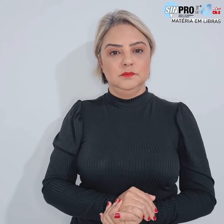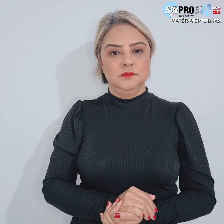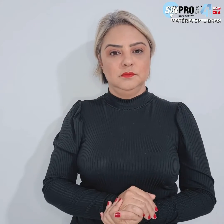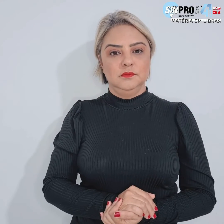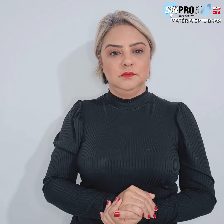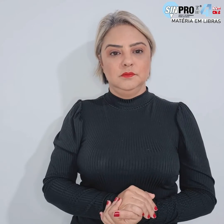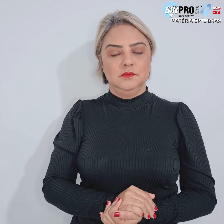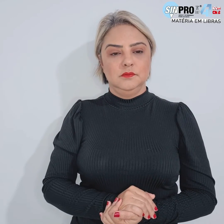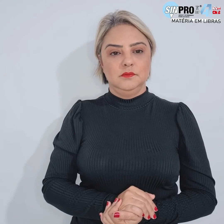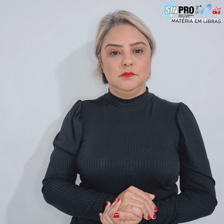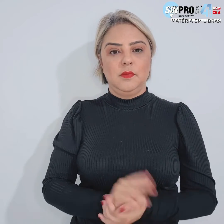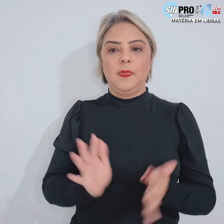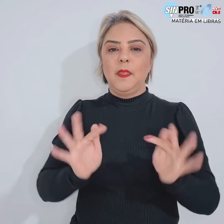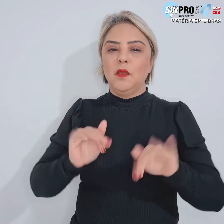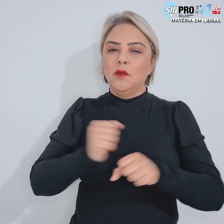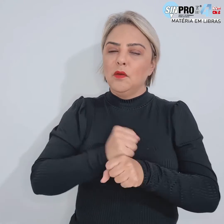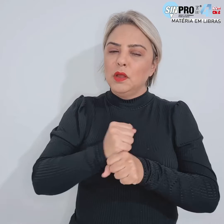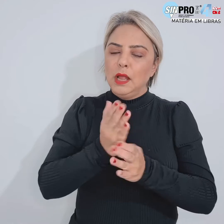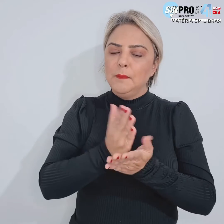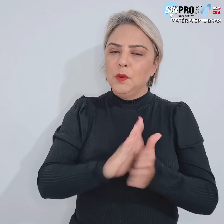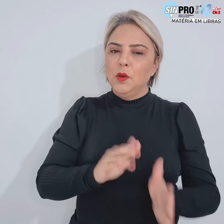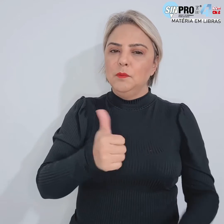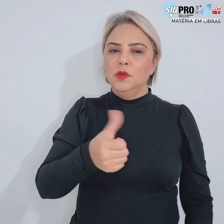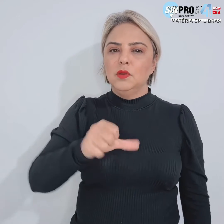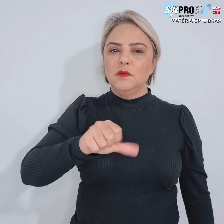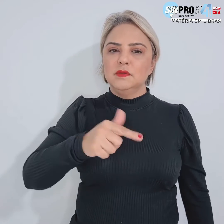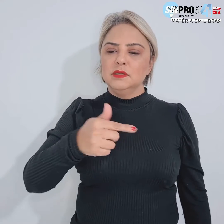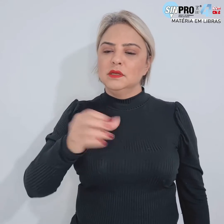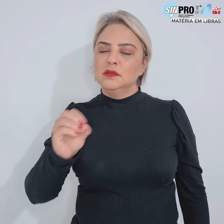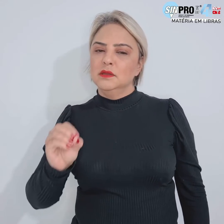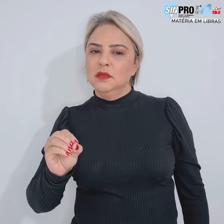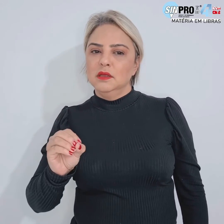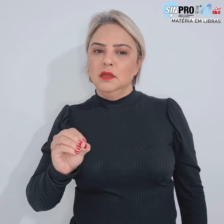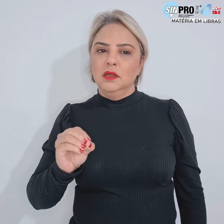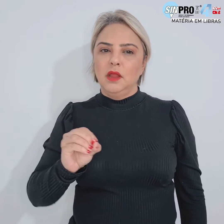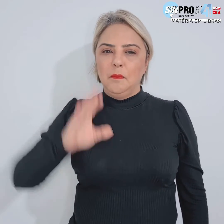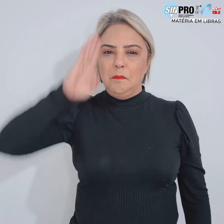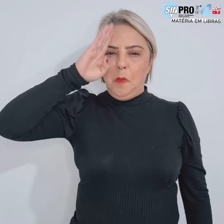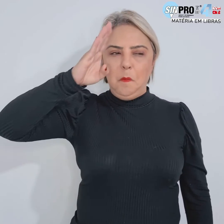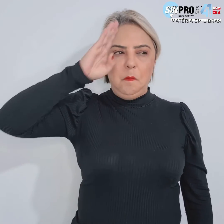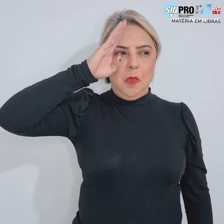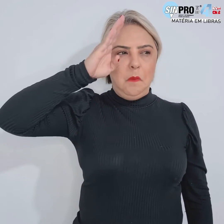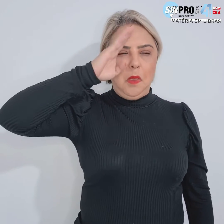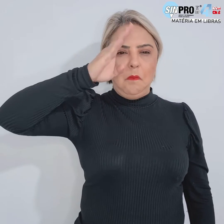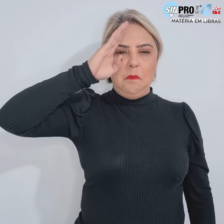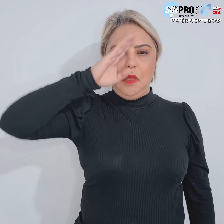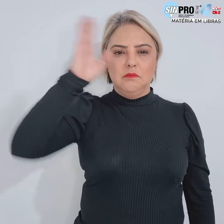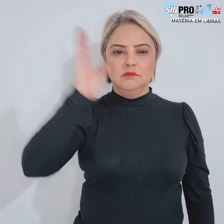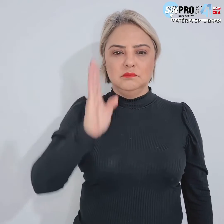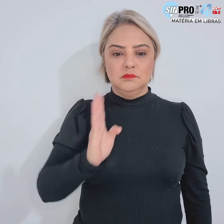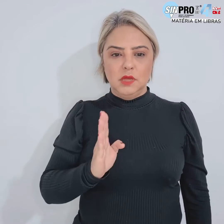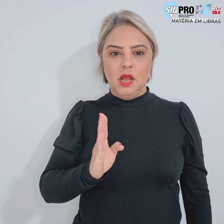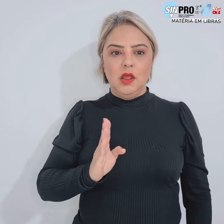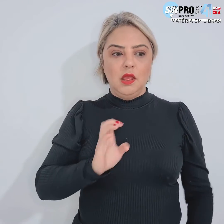No fim dos anos de 1970, enquanto militares brasileiros e empresários